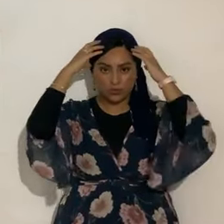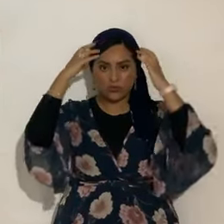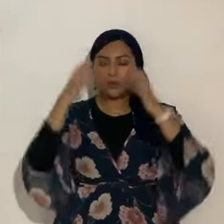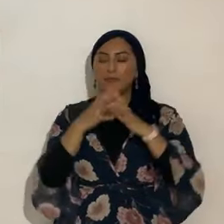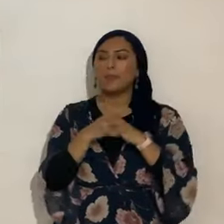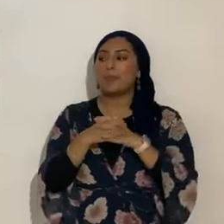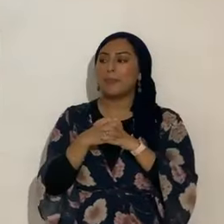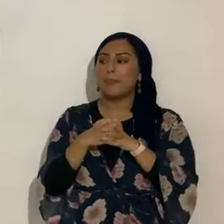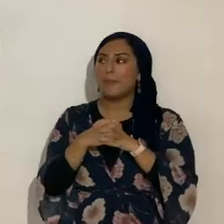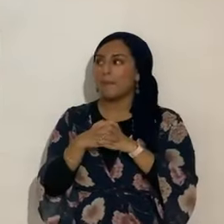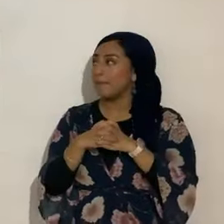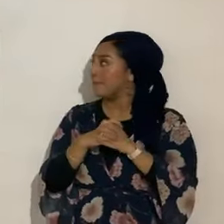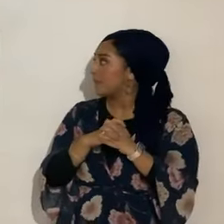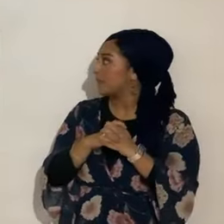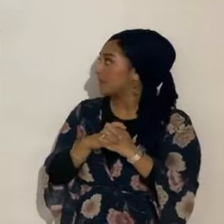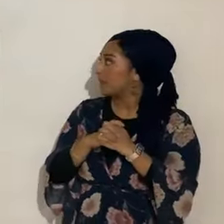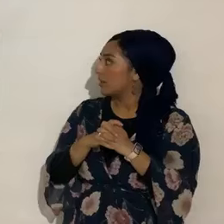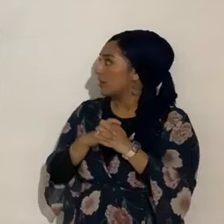Es decir,